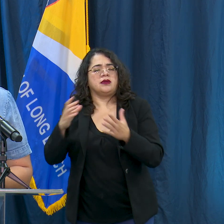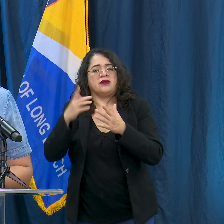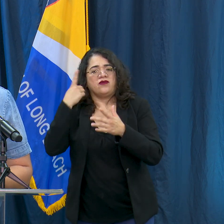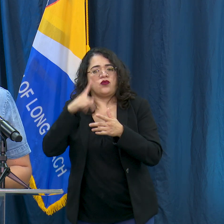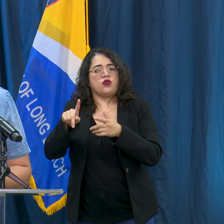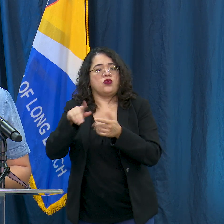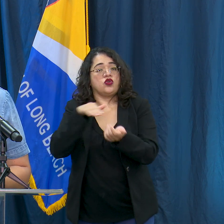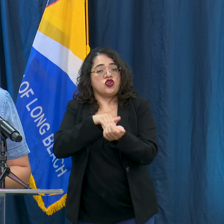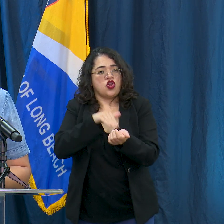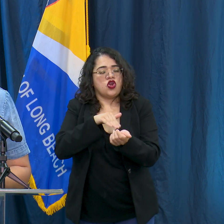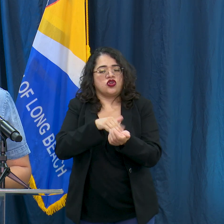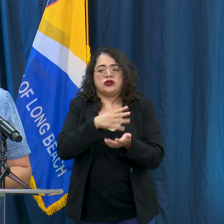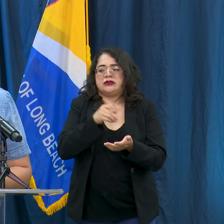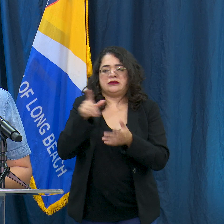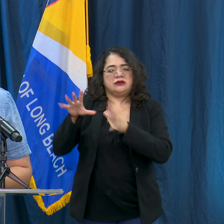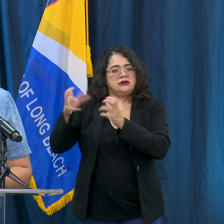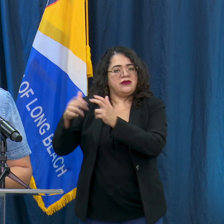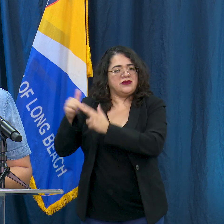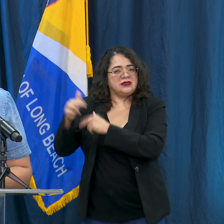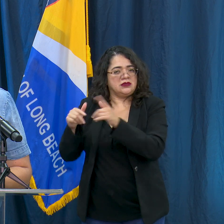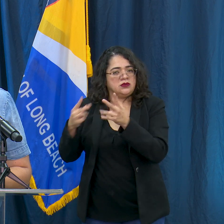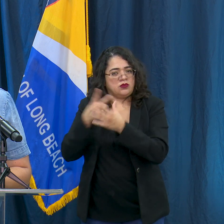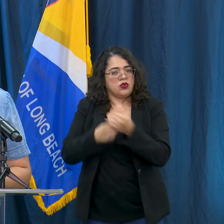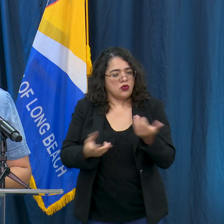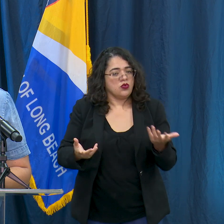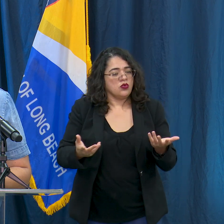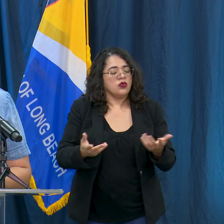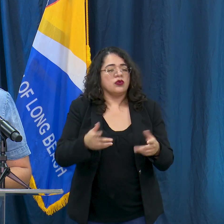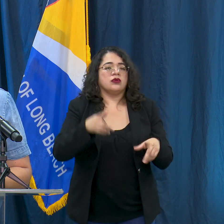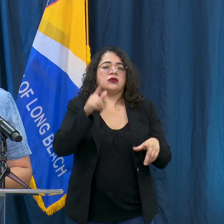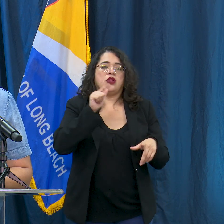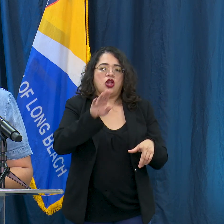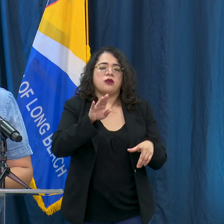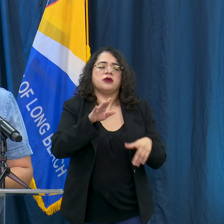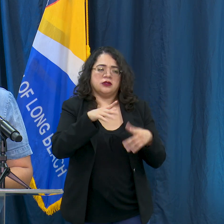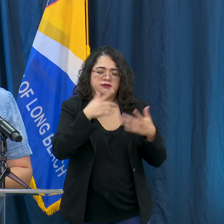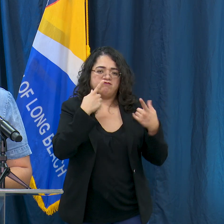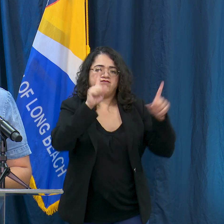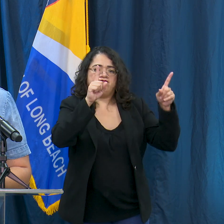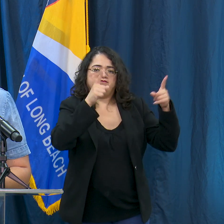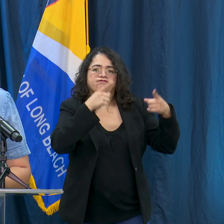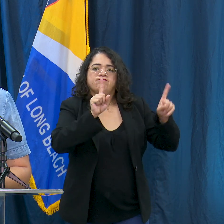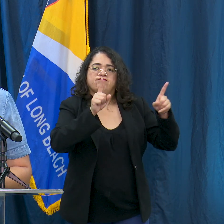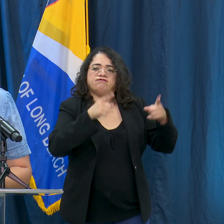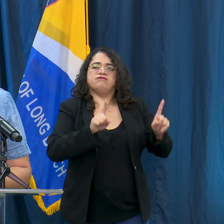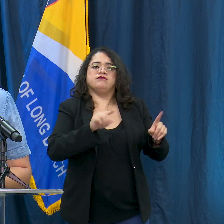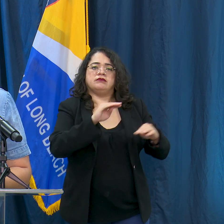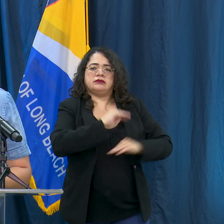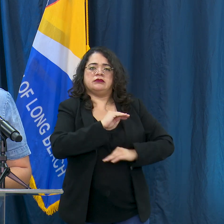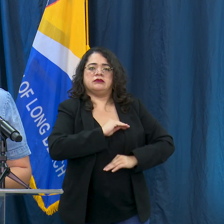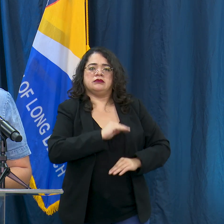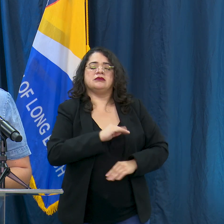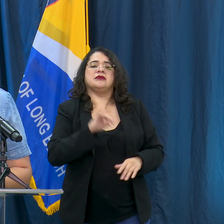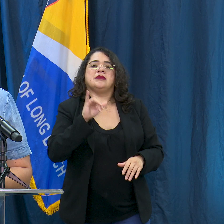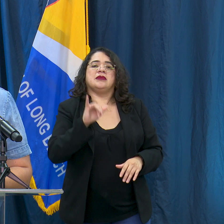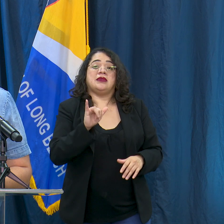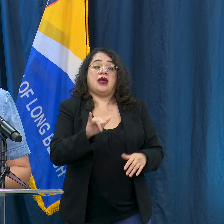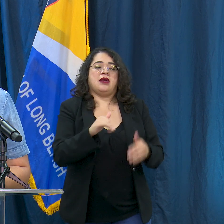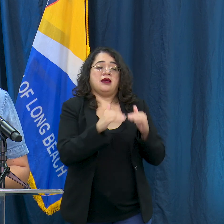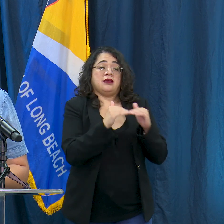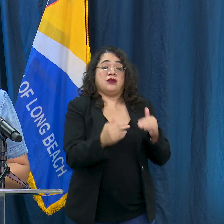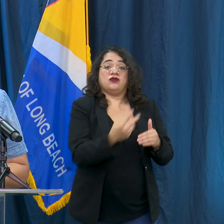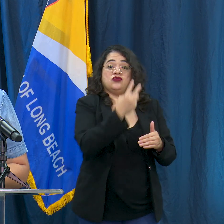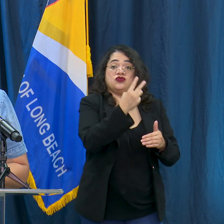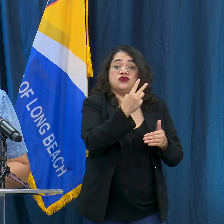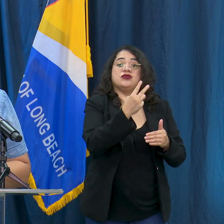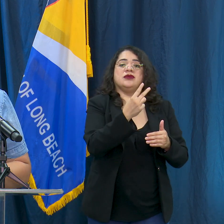médicos. La Long Beach está preparado para enfrentar estos desafíos y así como logramos tener éxito en la etapa número 2,